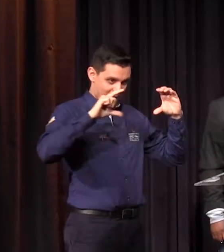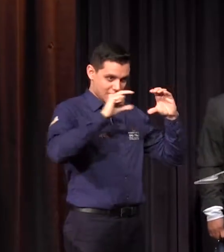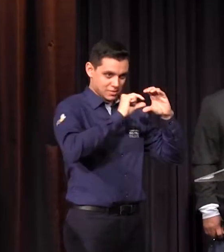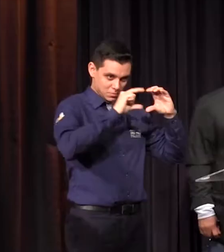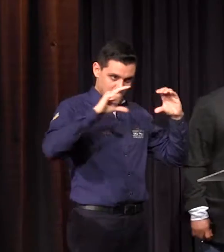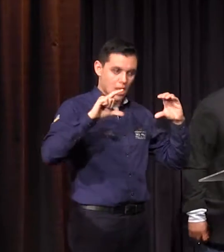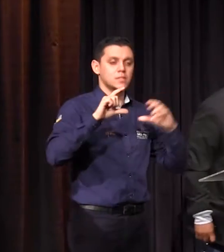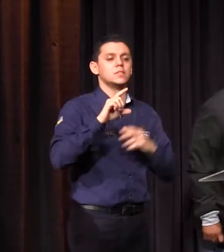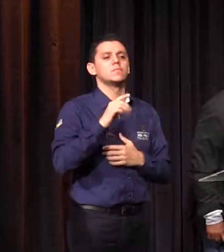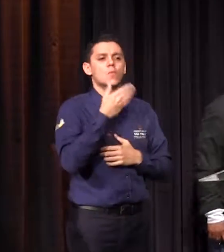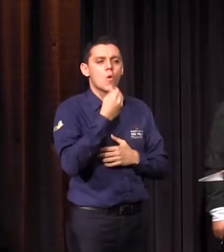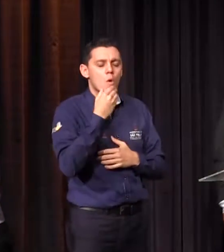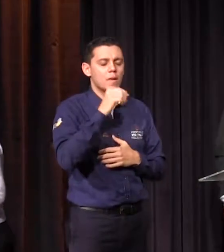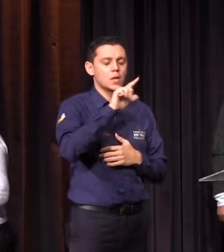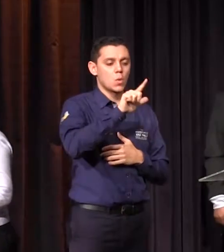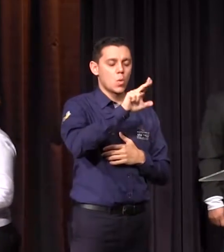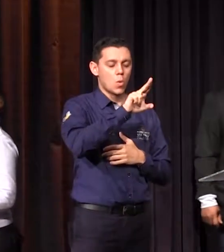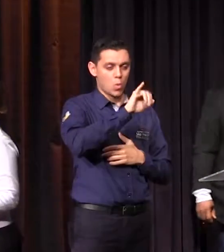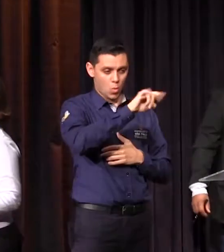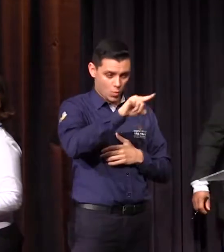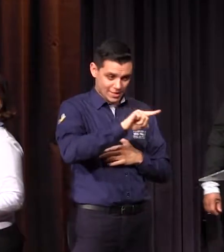senhor luiz francisco dos santos